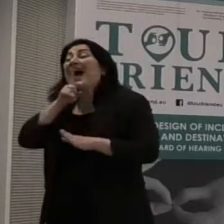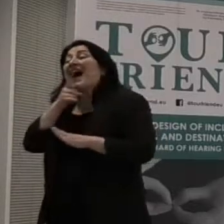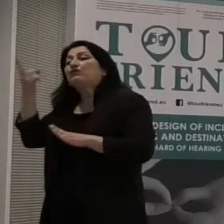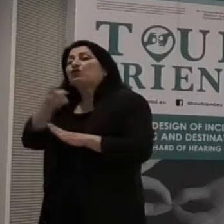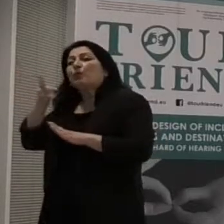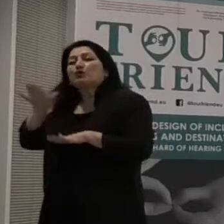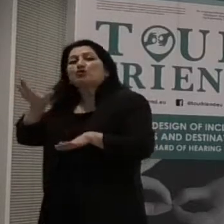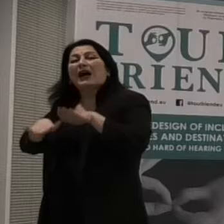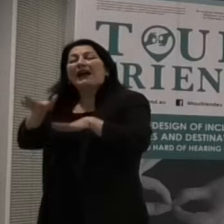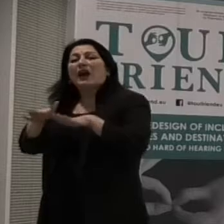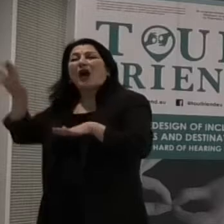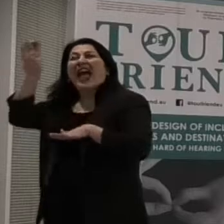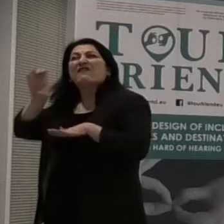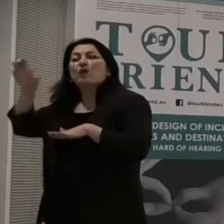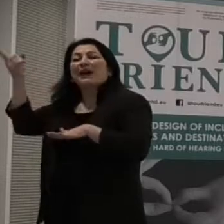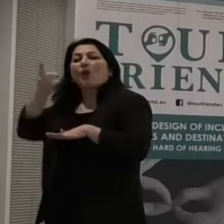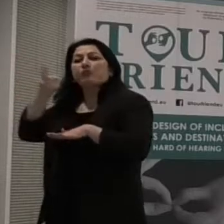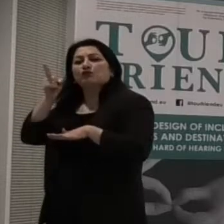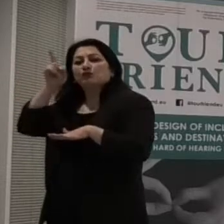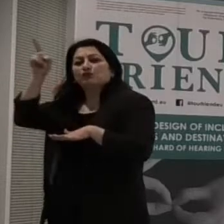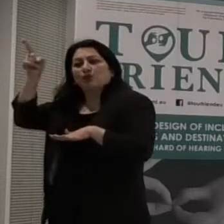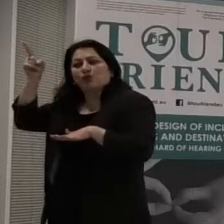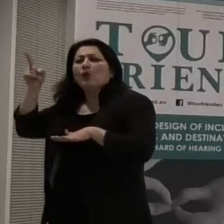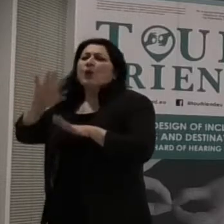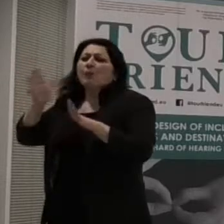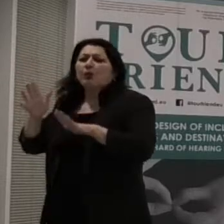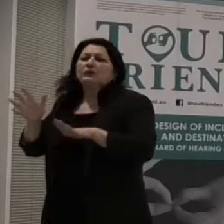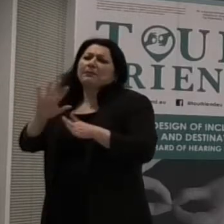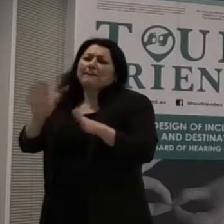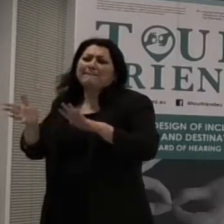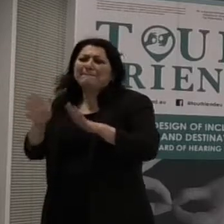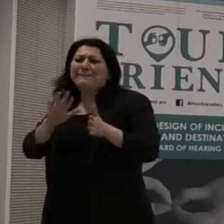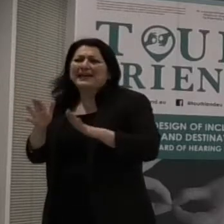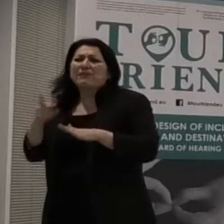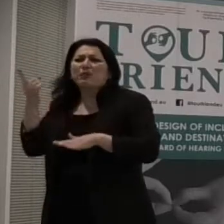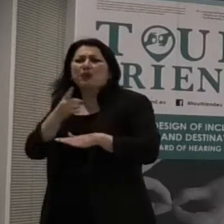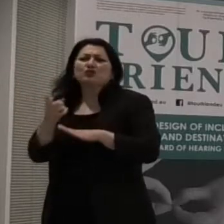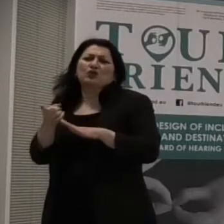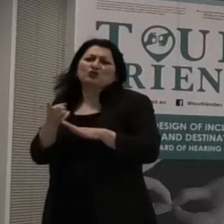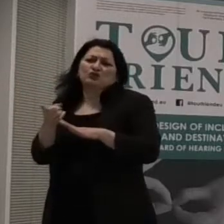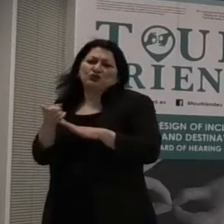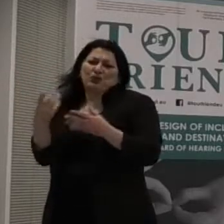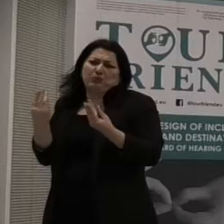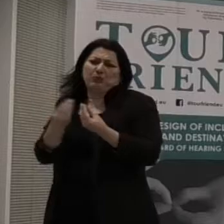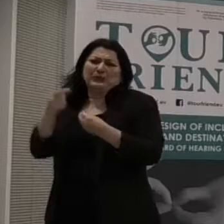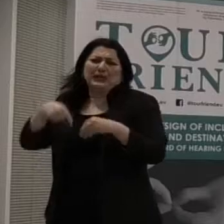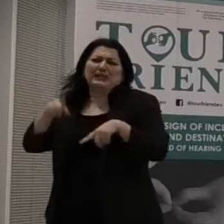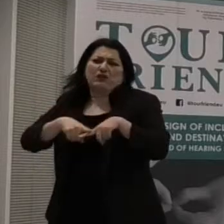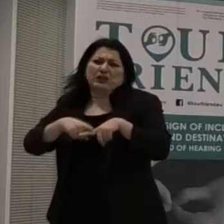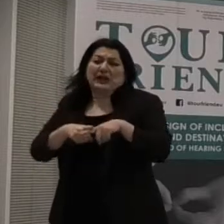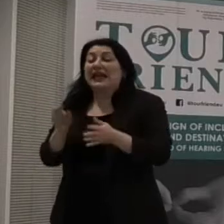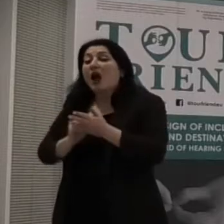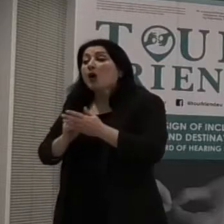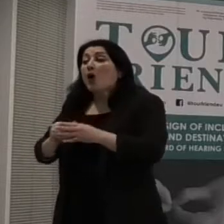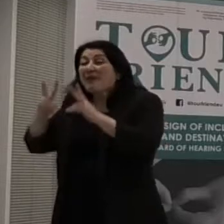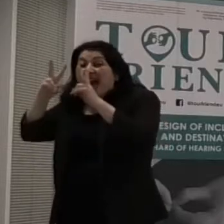ποσοστό και είναι το αντίστοιχο ποσοστό στην Ελλάδα. Επίσημη όμως έρευνα δεν έχει γίνει ποτέ,